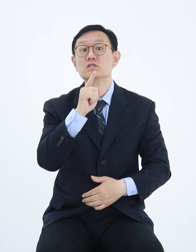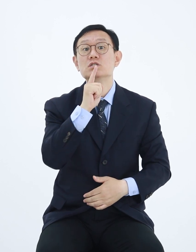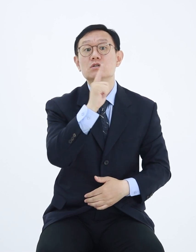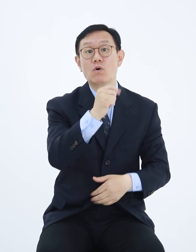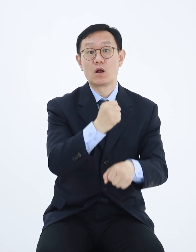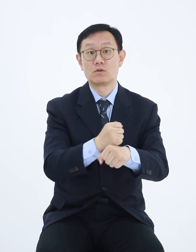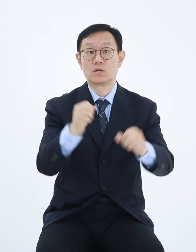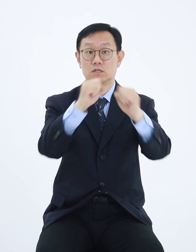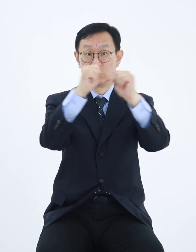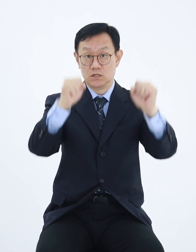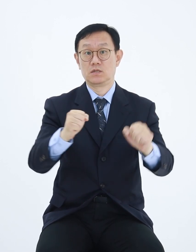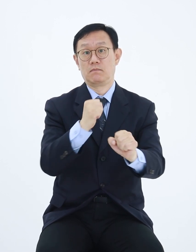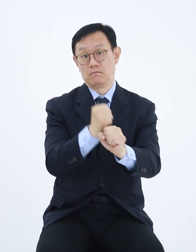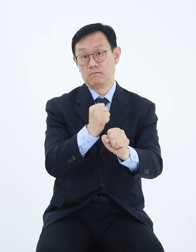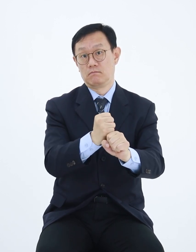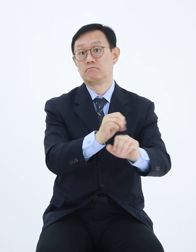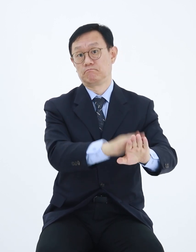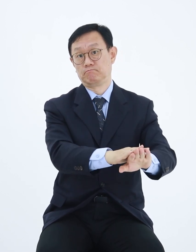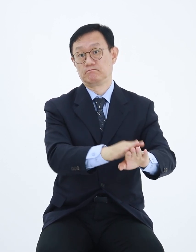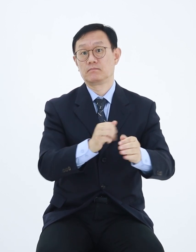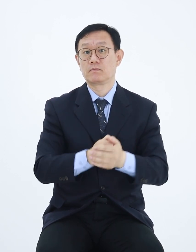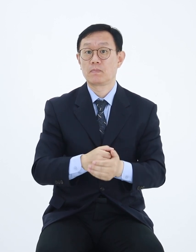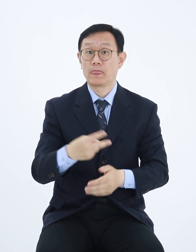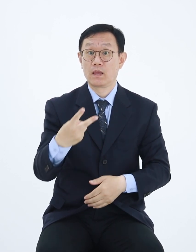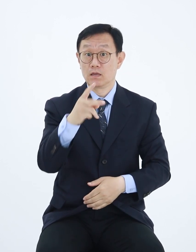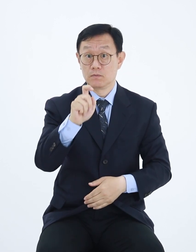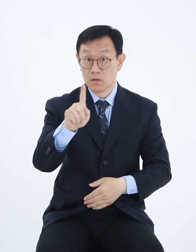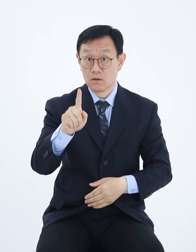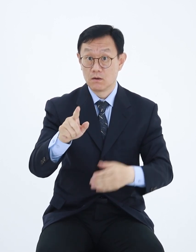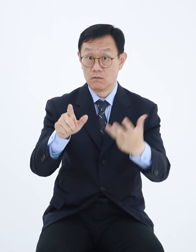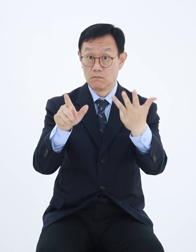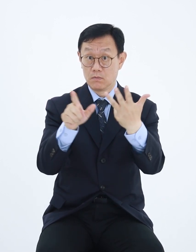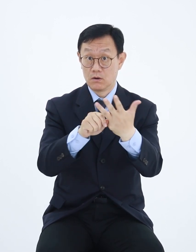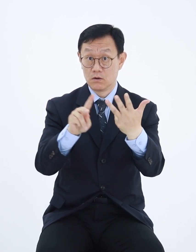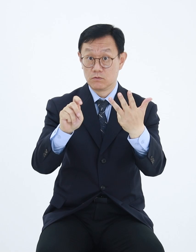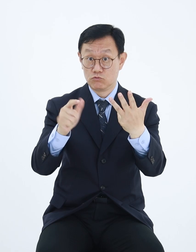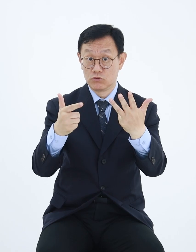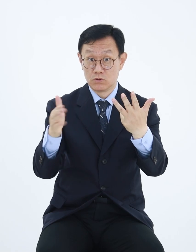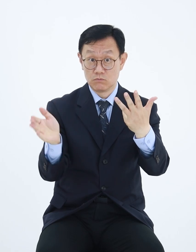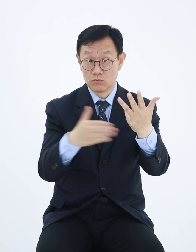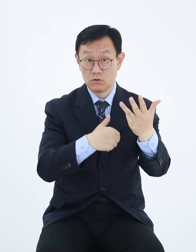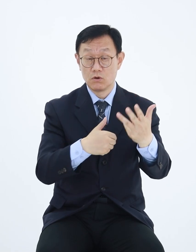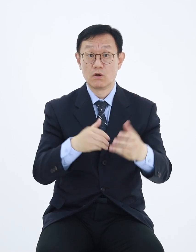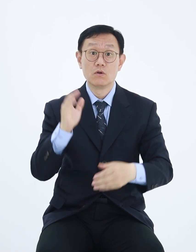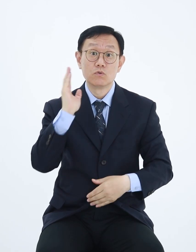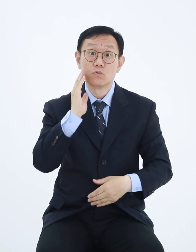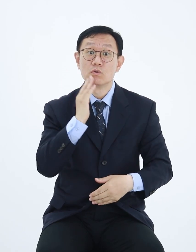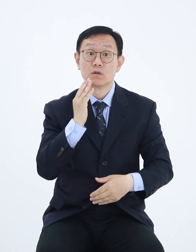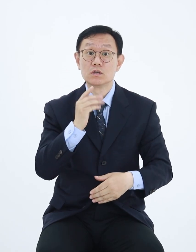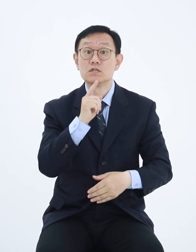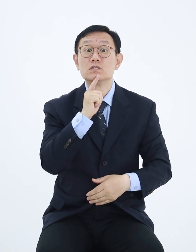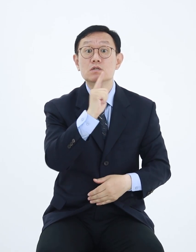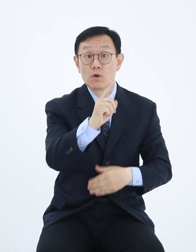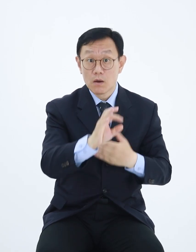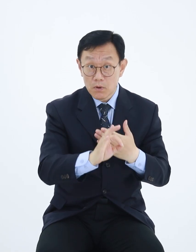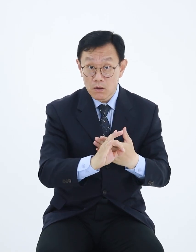시스템을 구축했습니다. 2021년 8월 26일부터 청각장애인이 신고하면 신고를